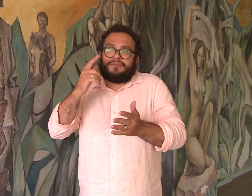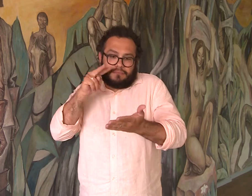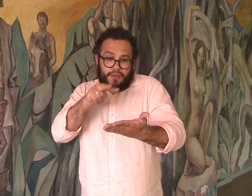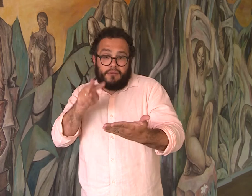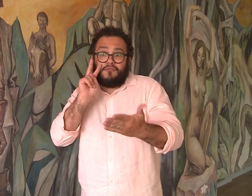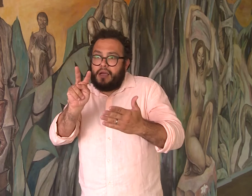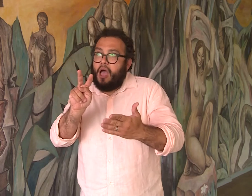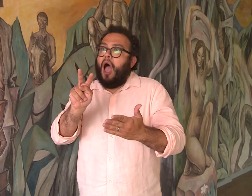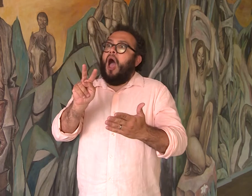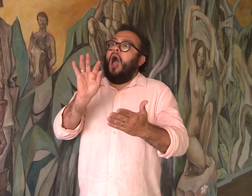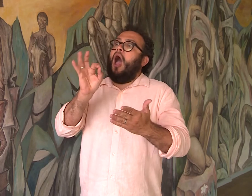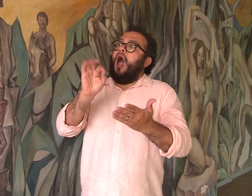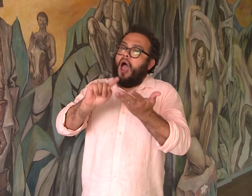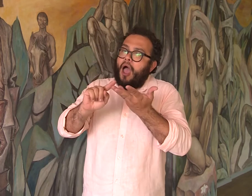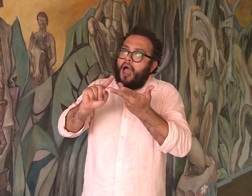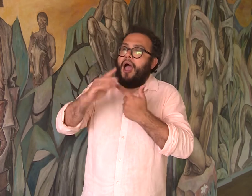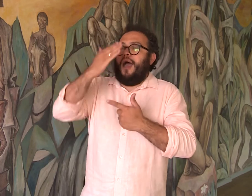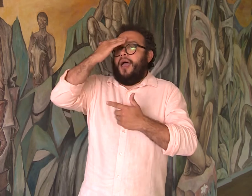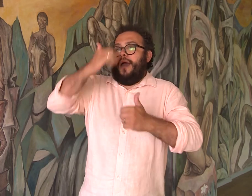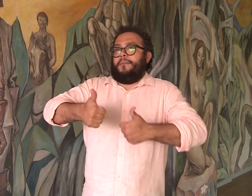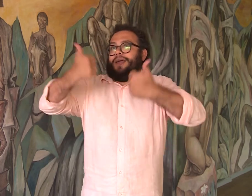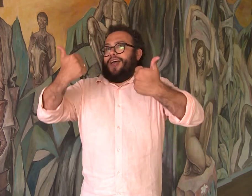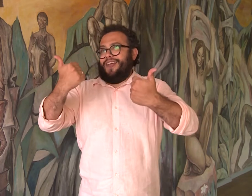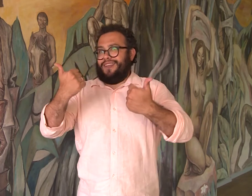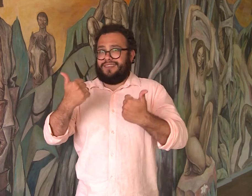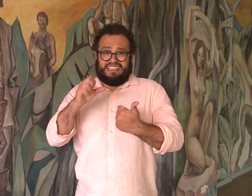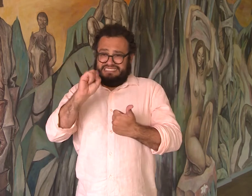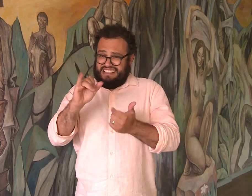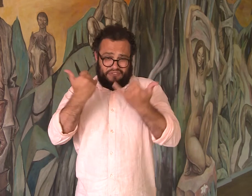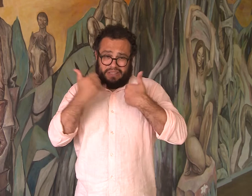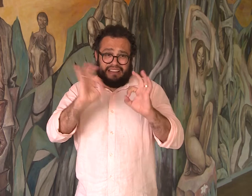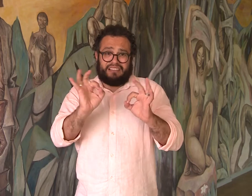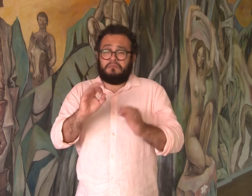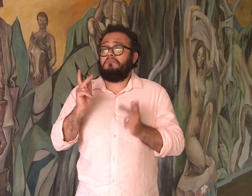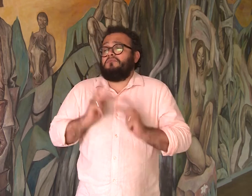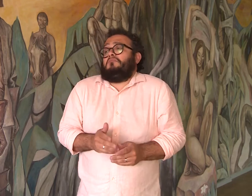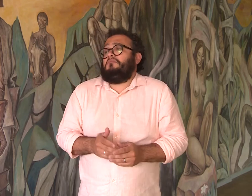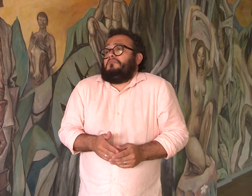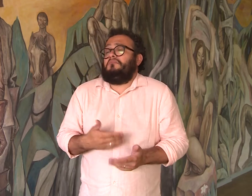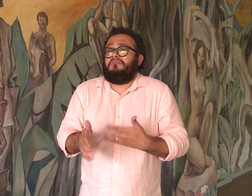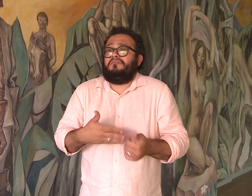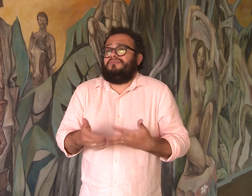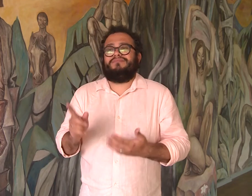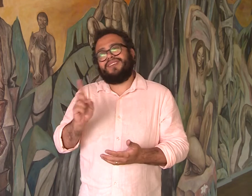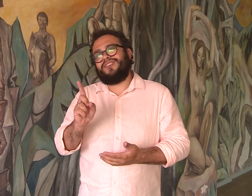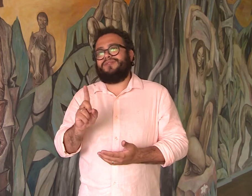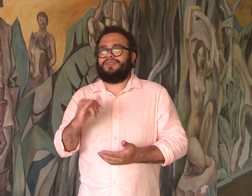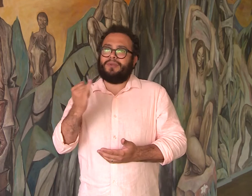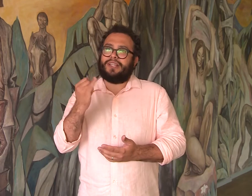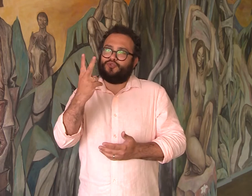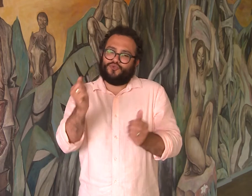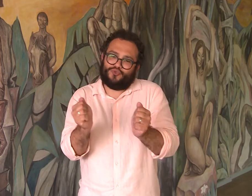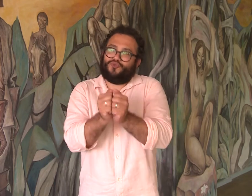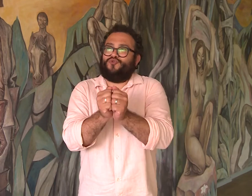com clareza como a literatura funciona. Se não houver informação, as pessoas não vão ter interesse. Então é importante que haja a